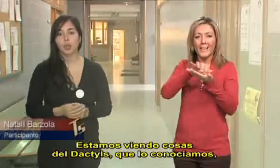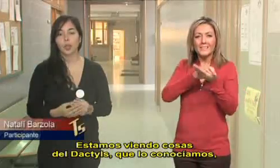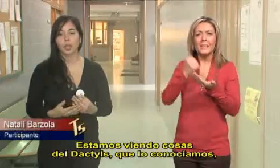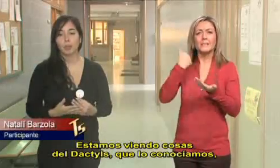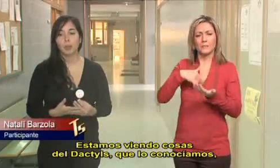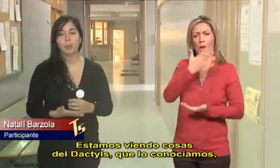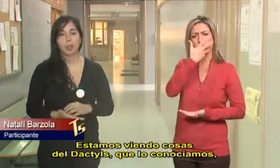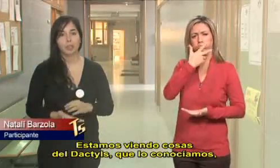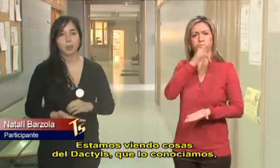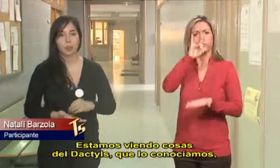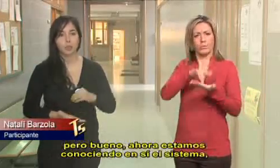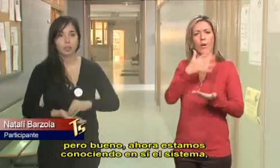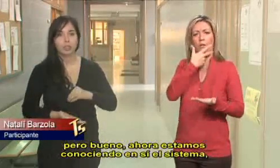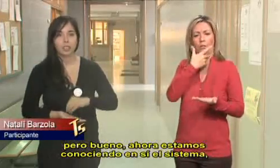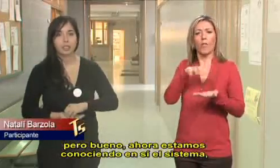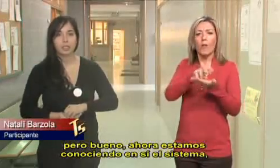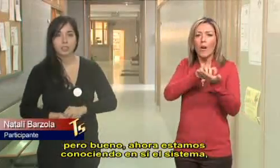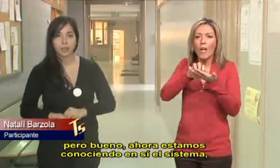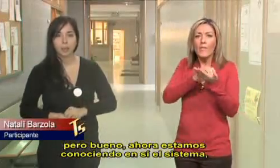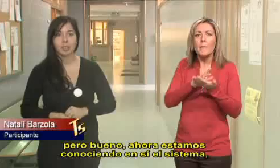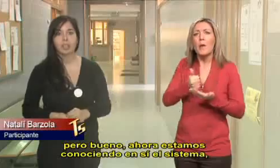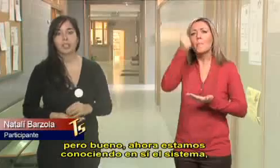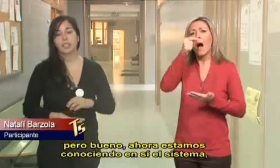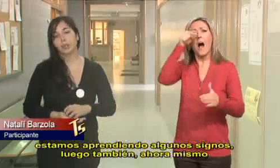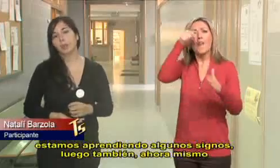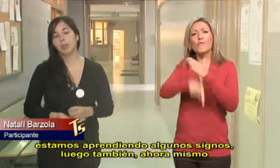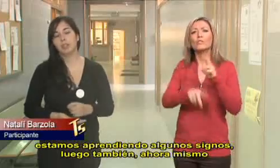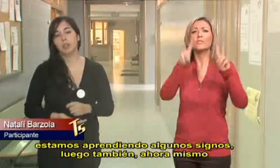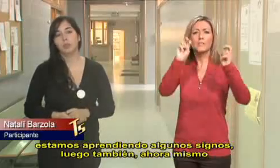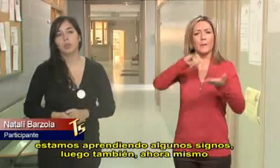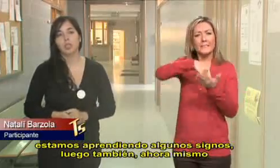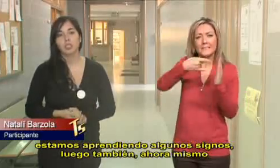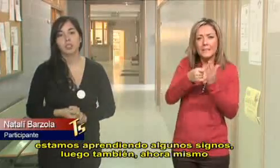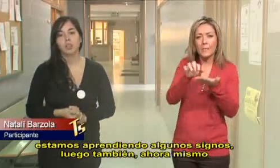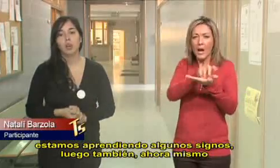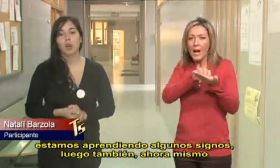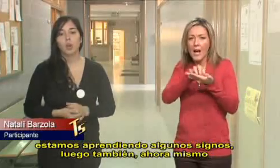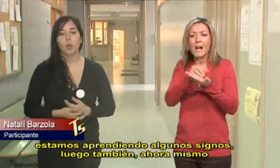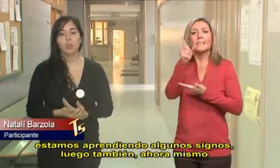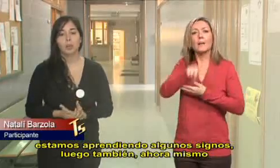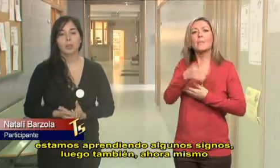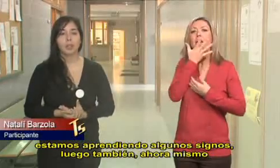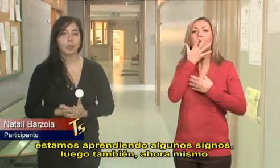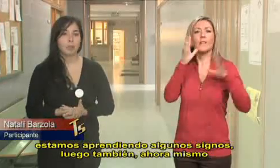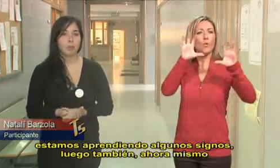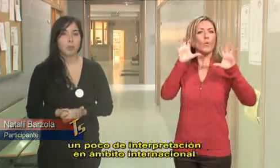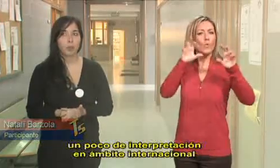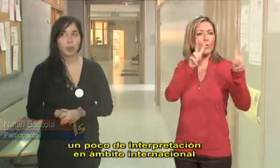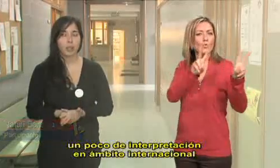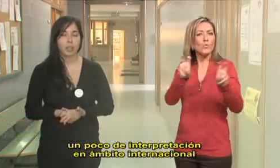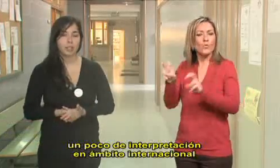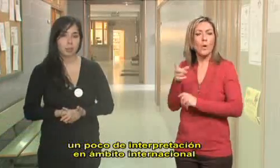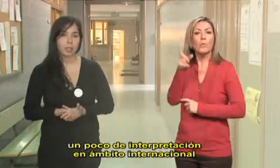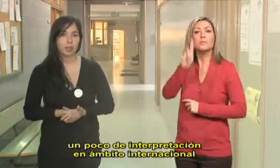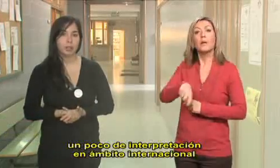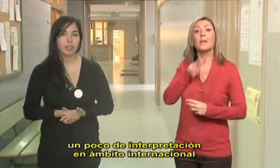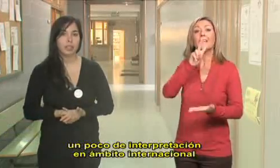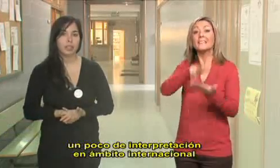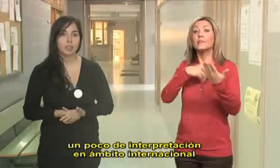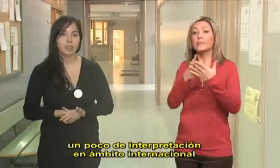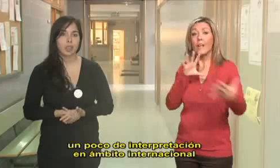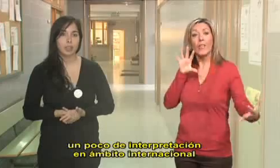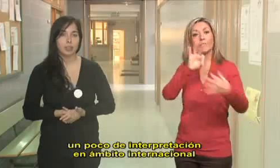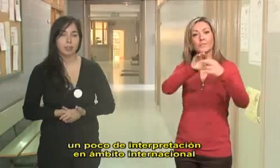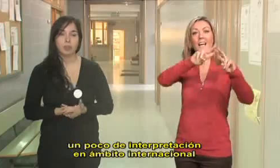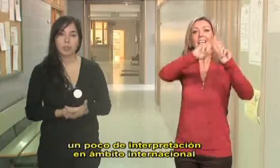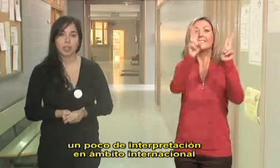lo conocíamos, pero bueno, ahora estamos conociendo en sí el sistema, estamos aprendiendo algunos signos, luego también ahora mismo un poco de la interpretación